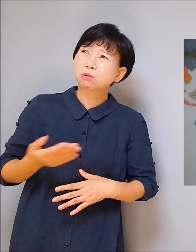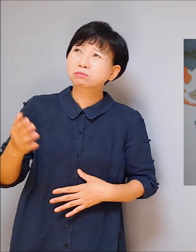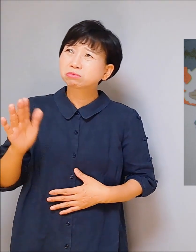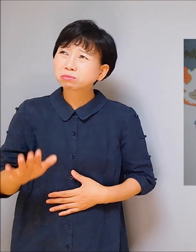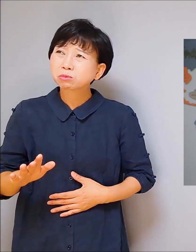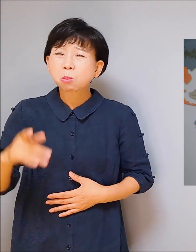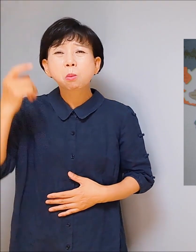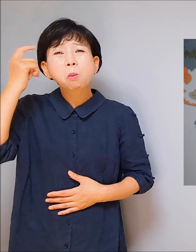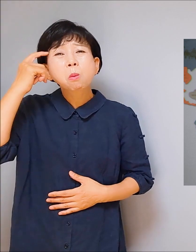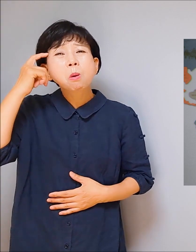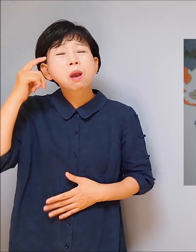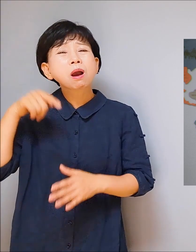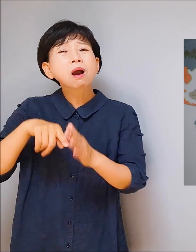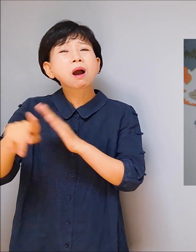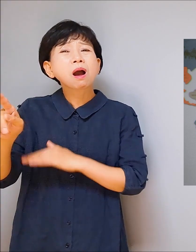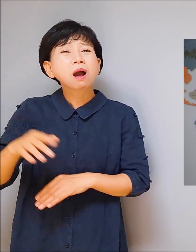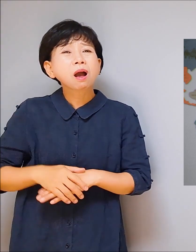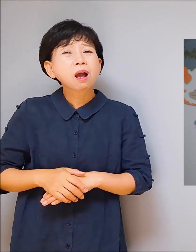찾아갑니까?